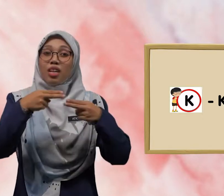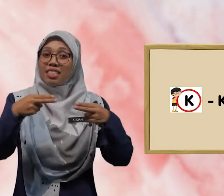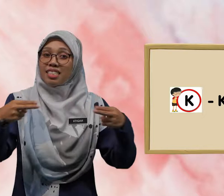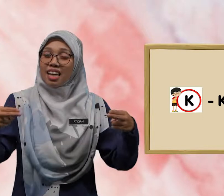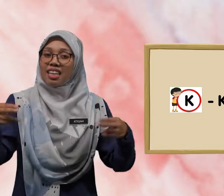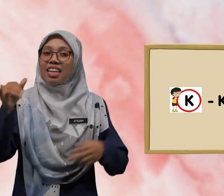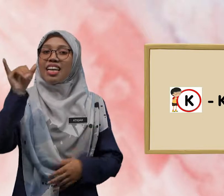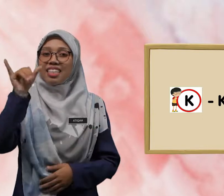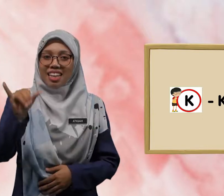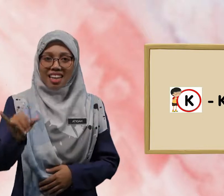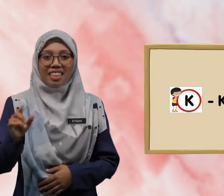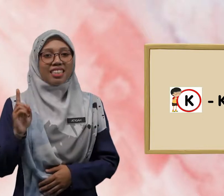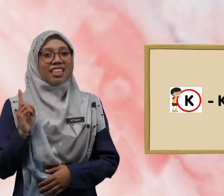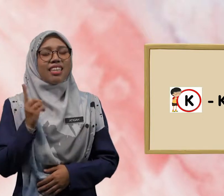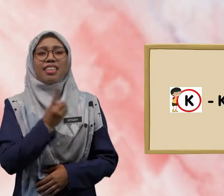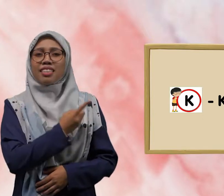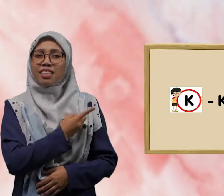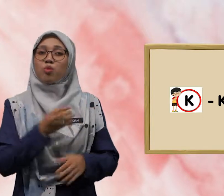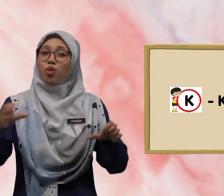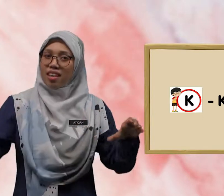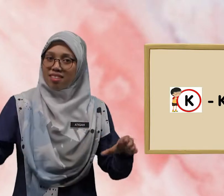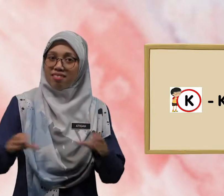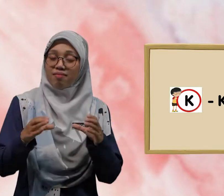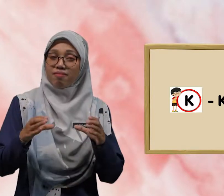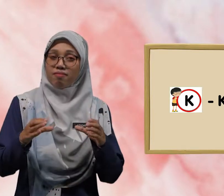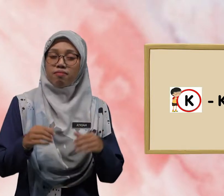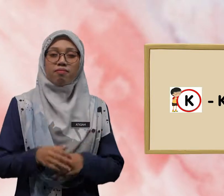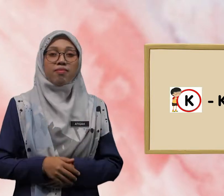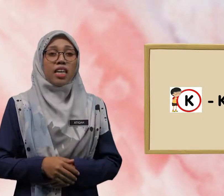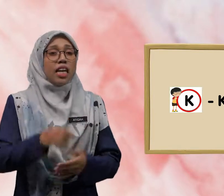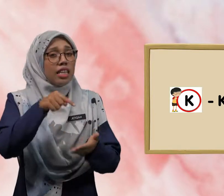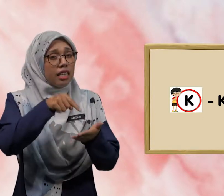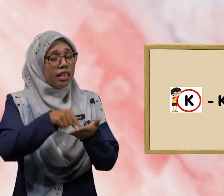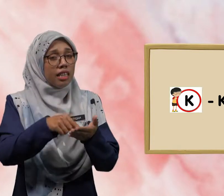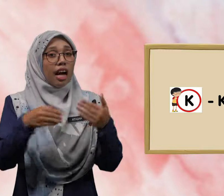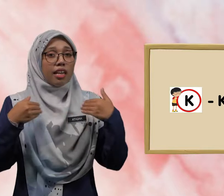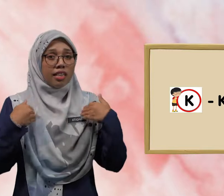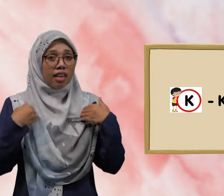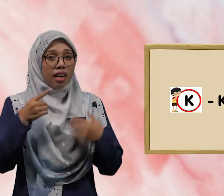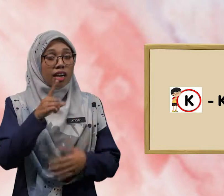ulasan yang kita buat Ini adalah